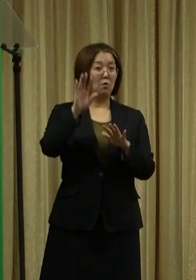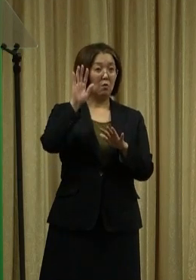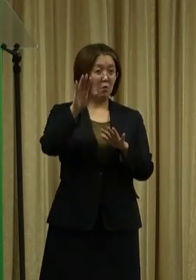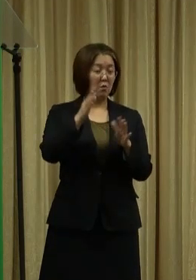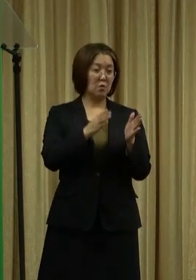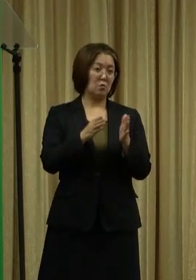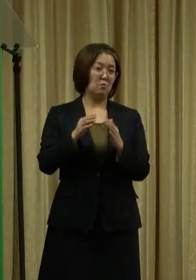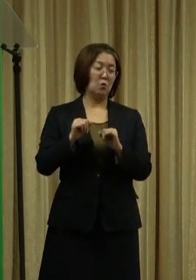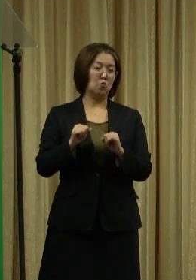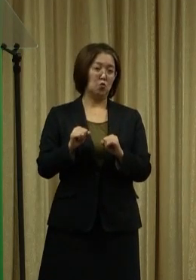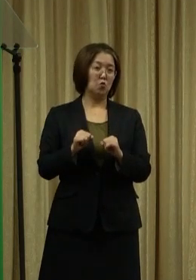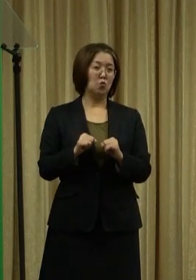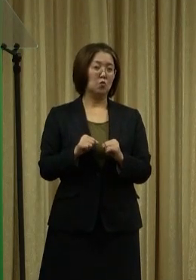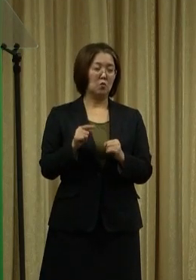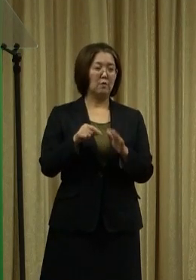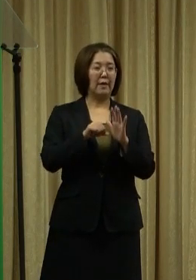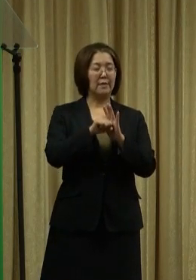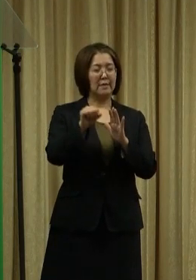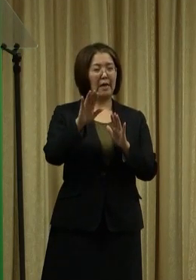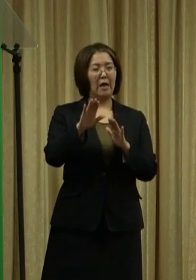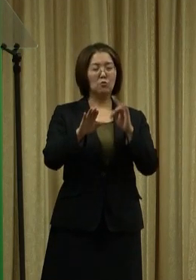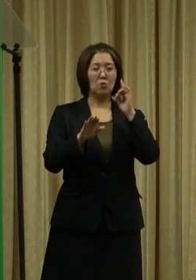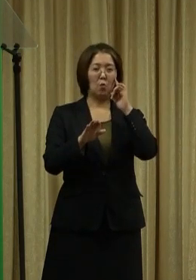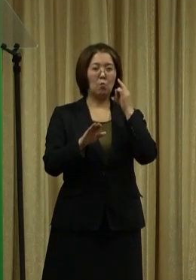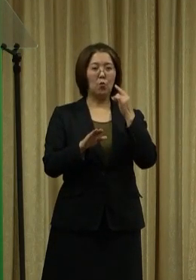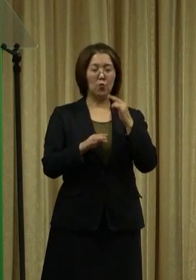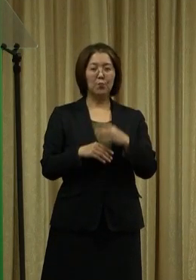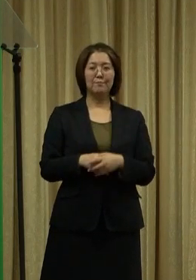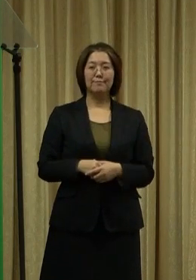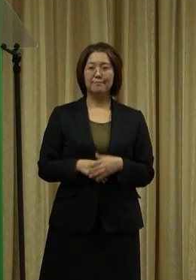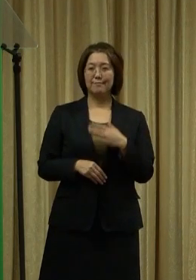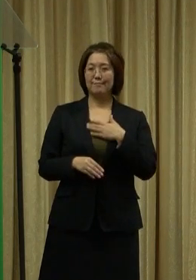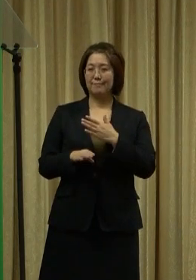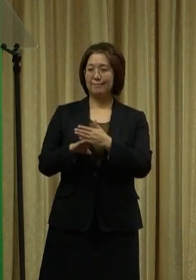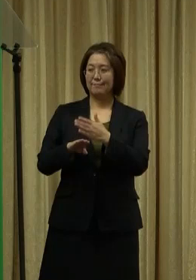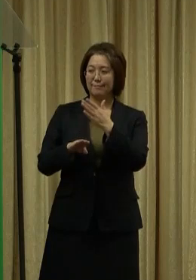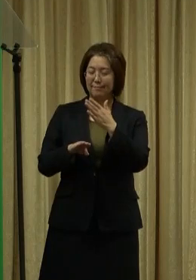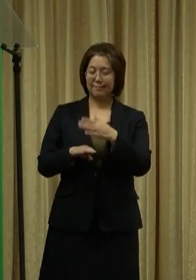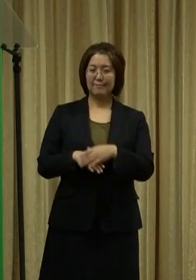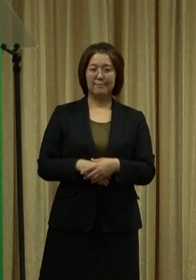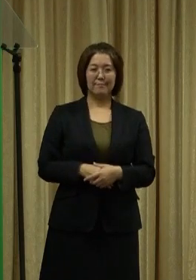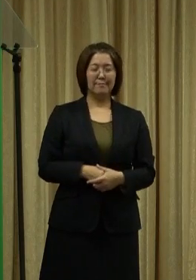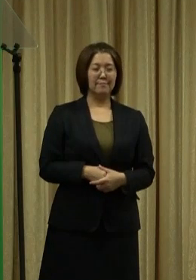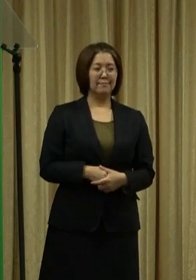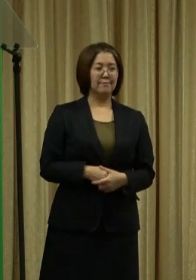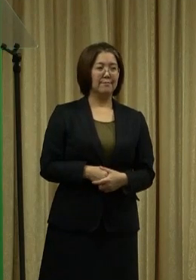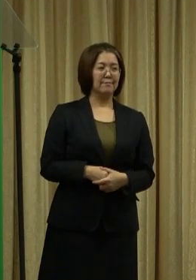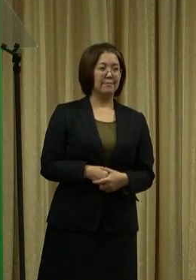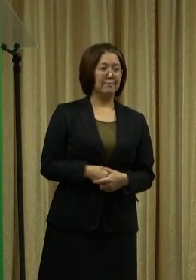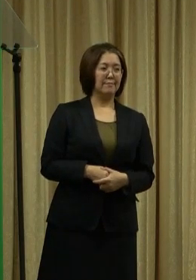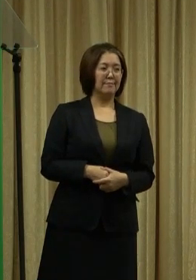ということ、これは息のあることだというふうに考えています。 ありがとうございます。